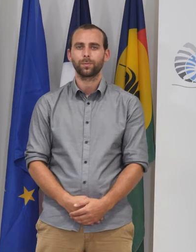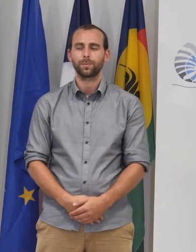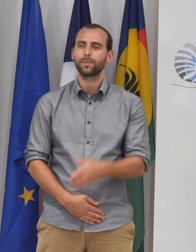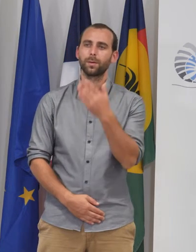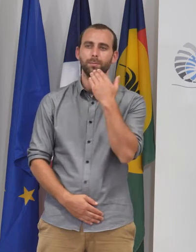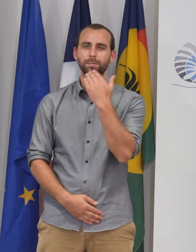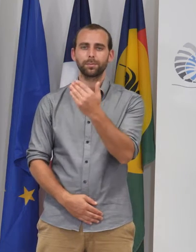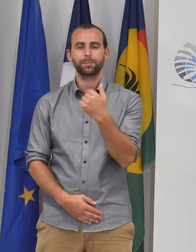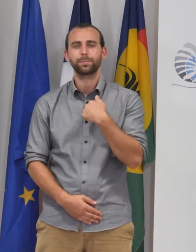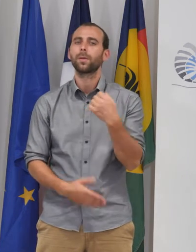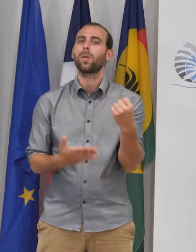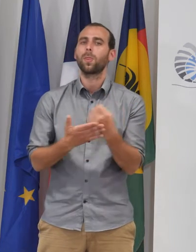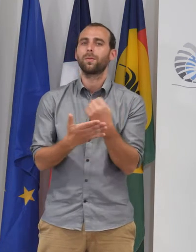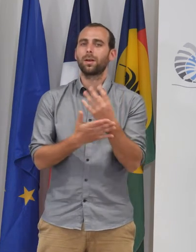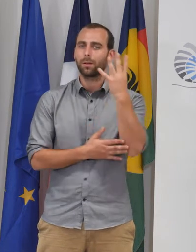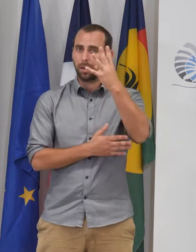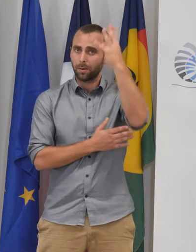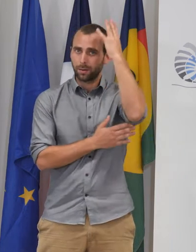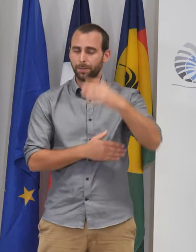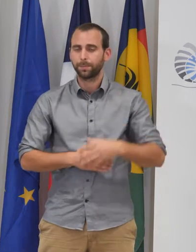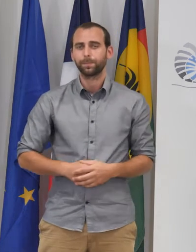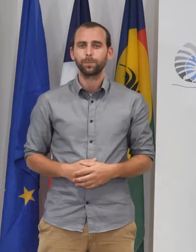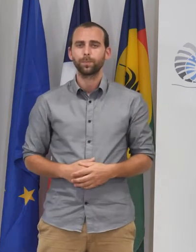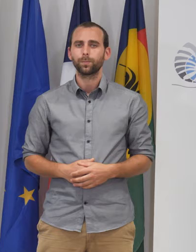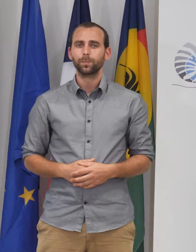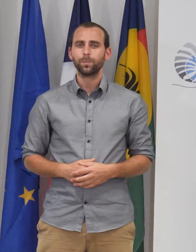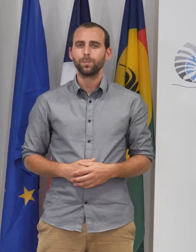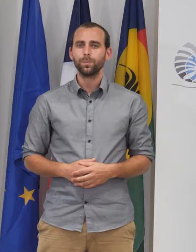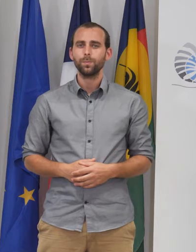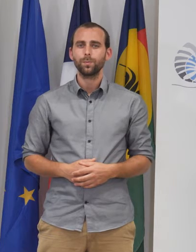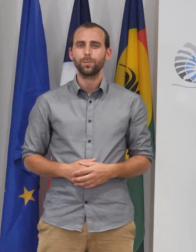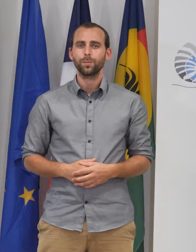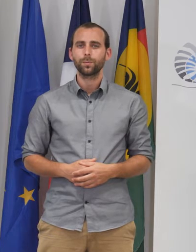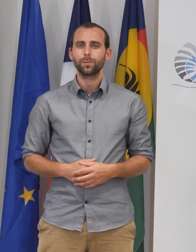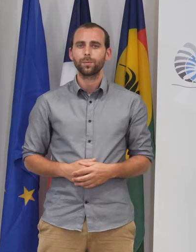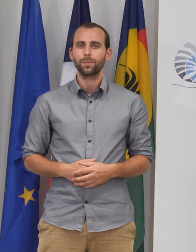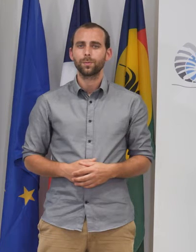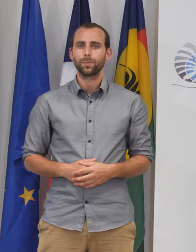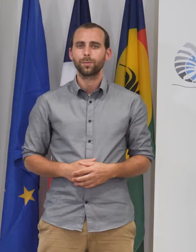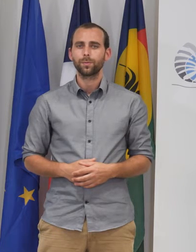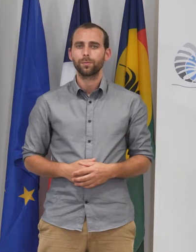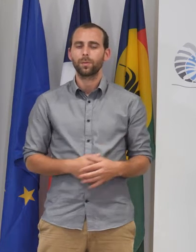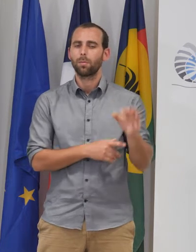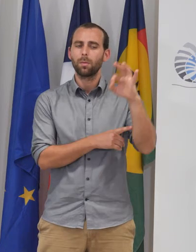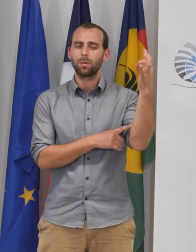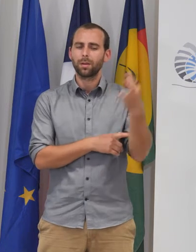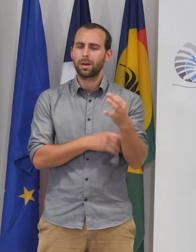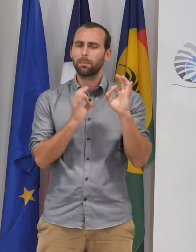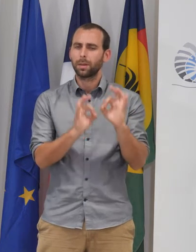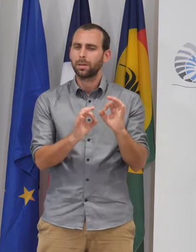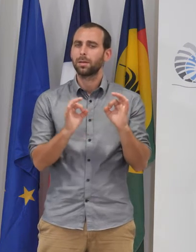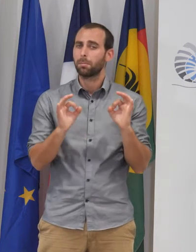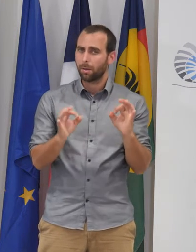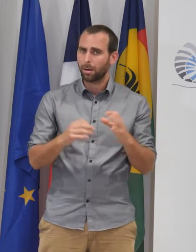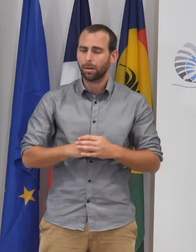Bonjour, Anthony Tégéraud des Nouvelles-Calédoniennes. Est-ce que on pourrait avoir un ordre de grandeur, même si on n'a pas de pourcentage précis, du